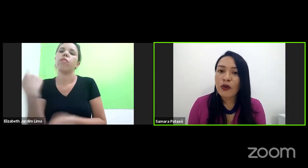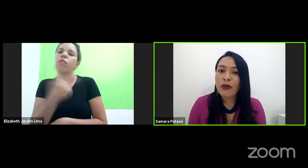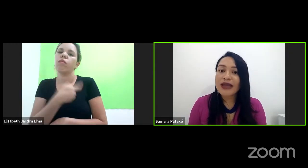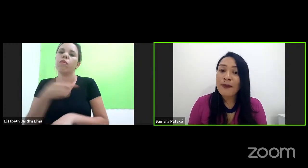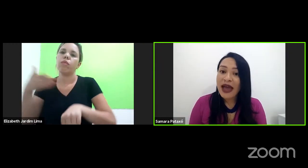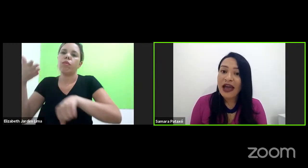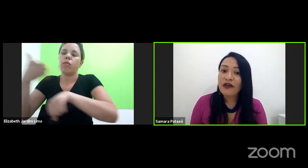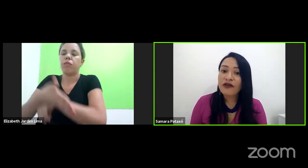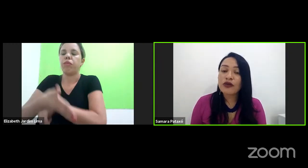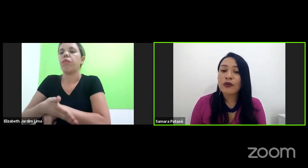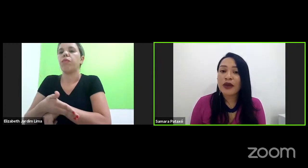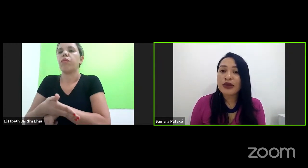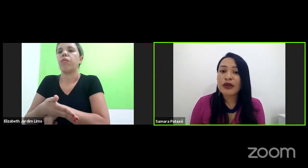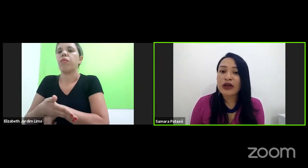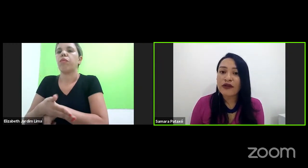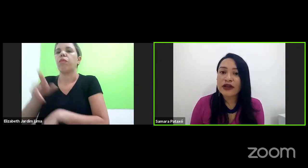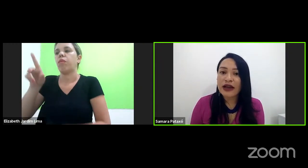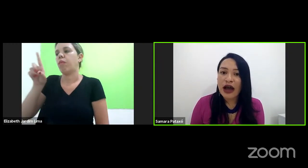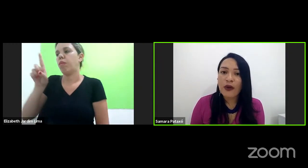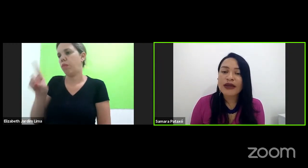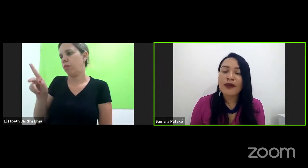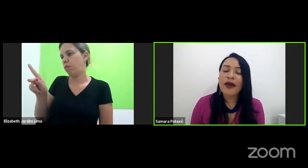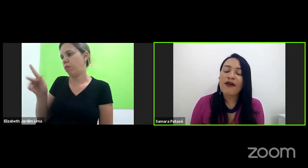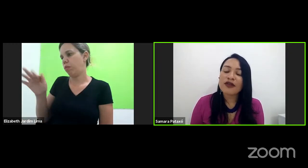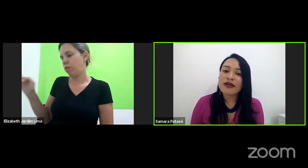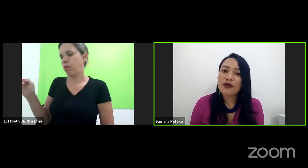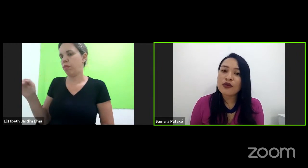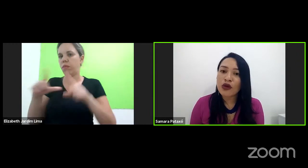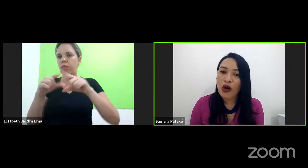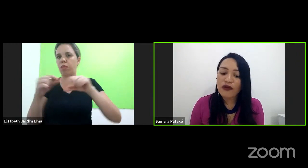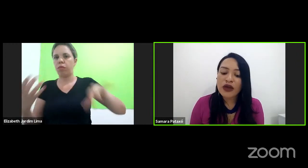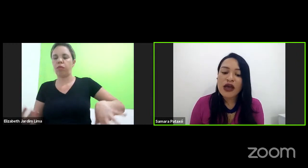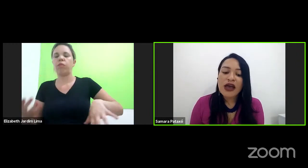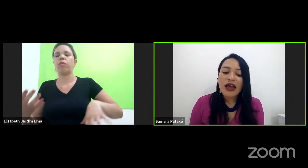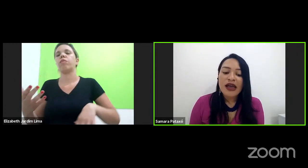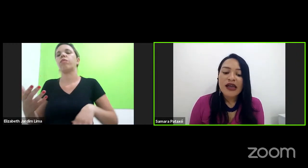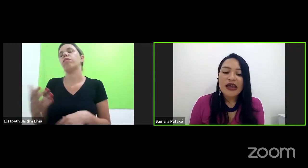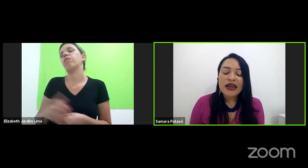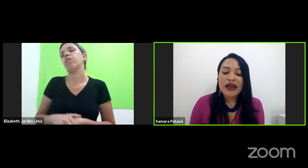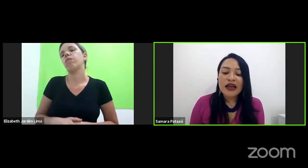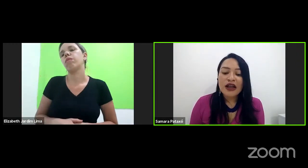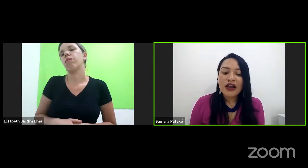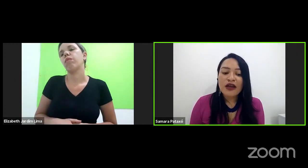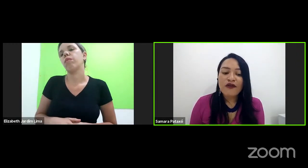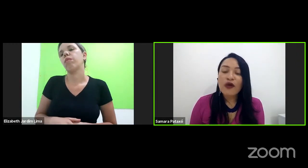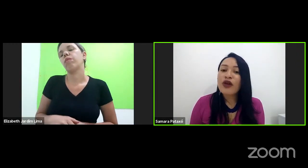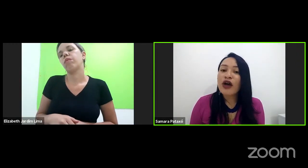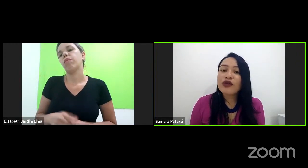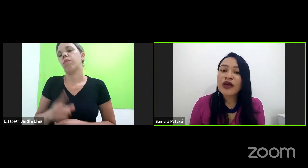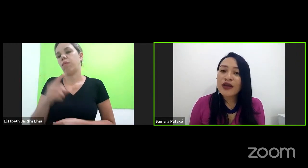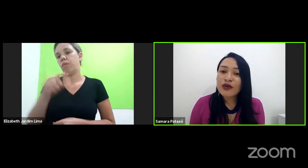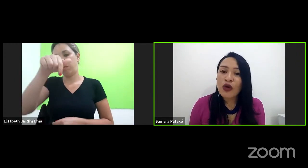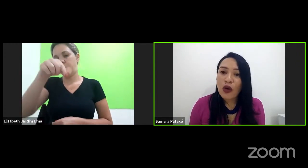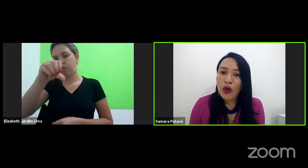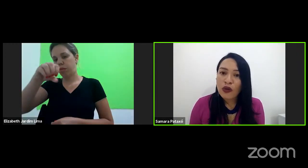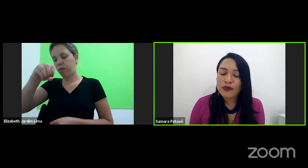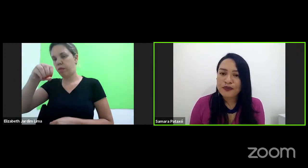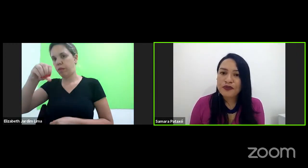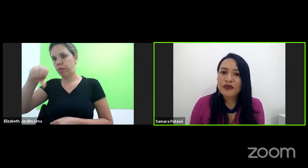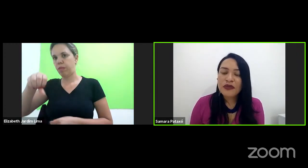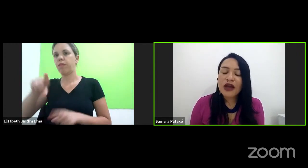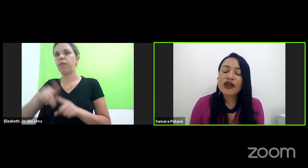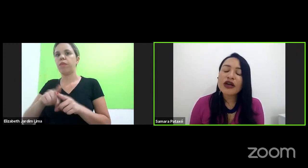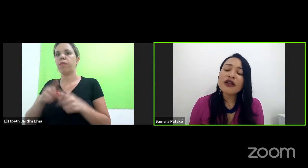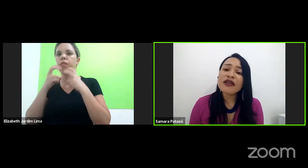ingressamos com uma DPF no Supremo Tribunal Federal, a DPF 709, em que foi o nosso grito de